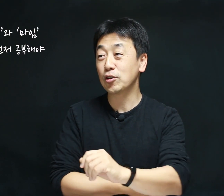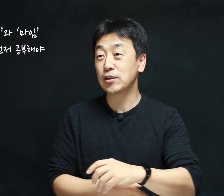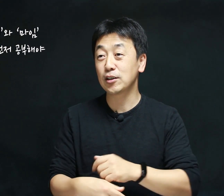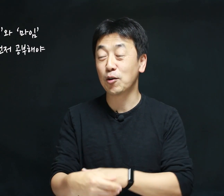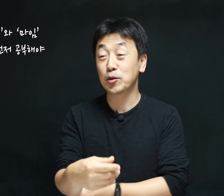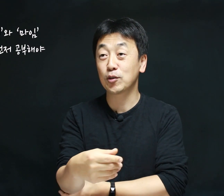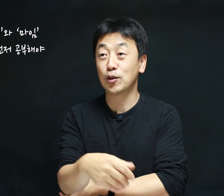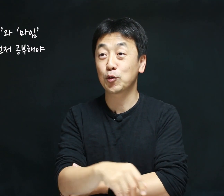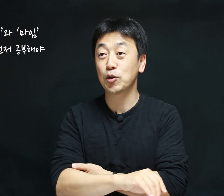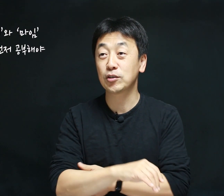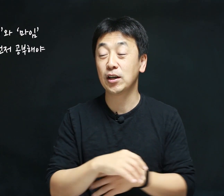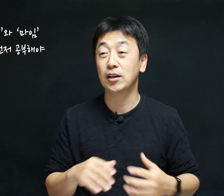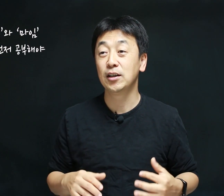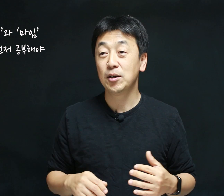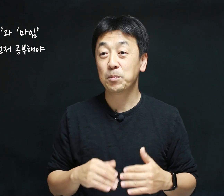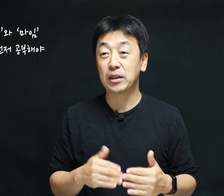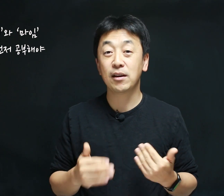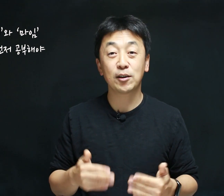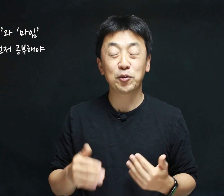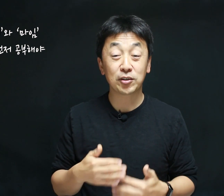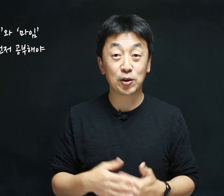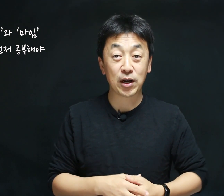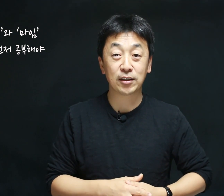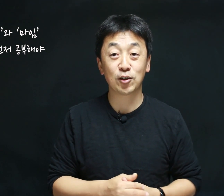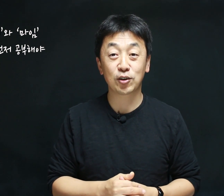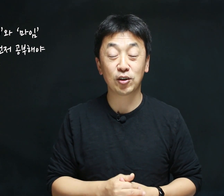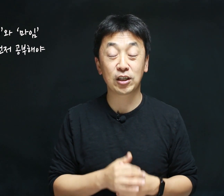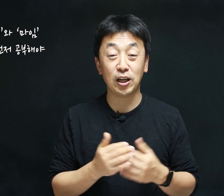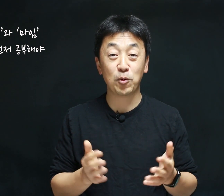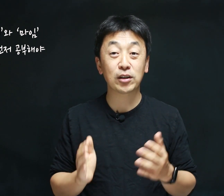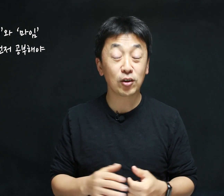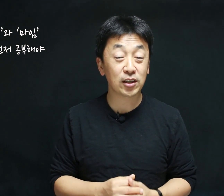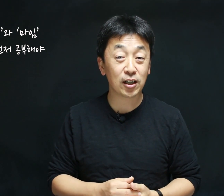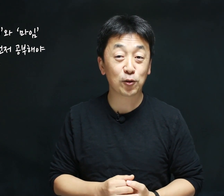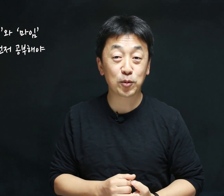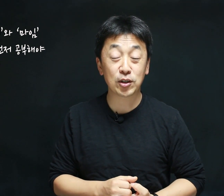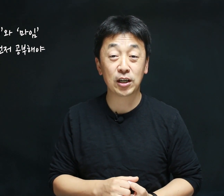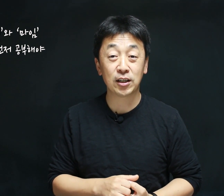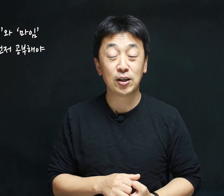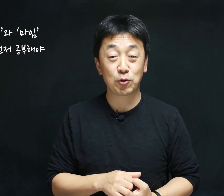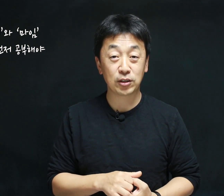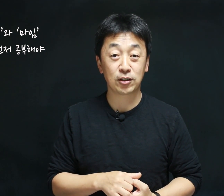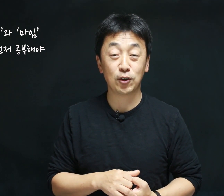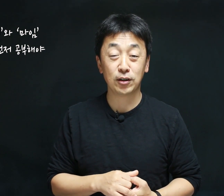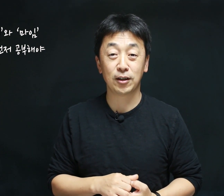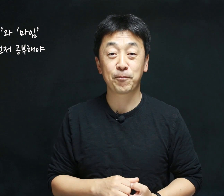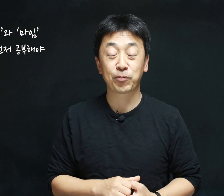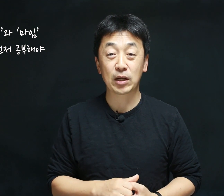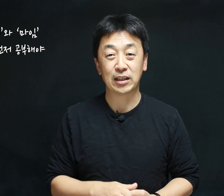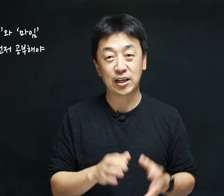통역사를 넘어서서 베테랑 통역사로 가는 어떤 길목에 서 있다라고 보셔야 되거든요. 예.